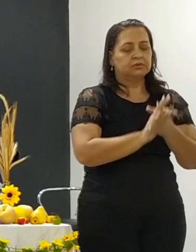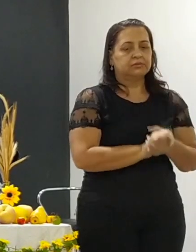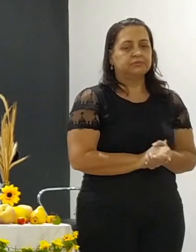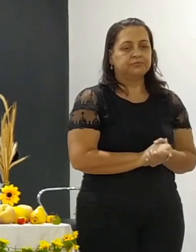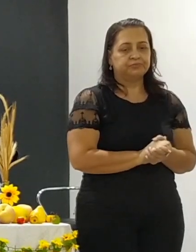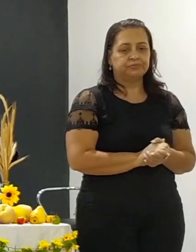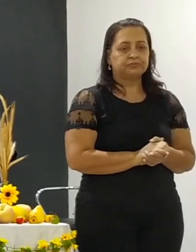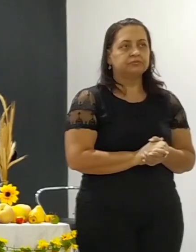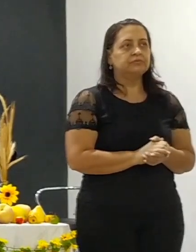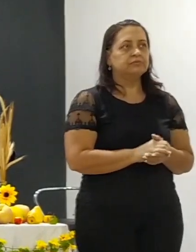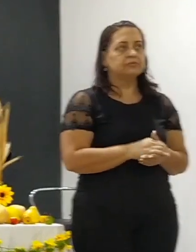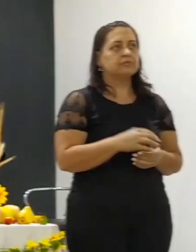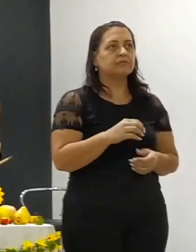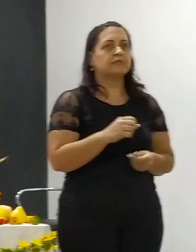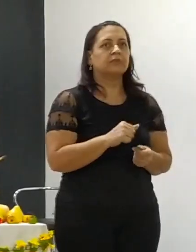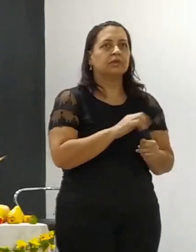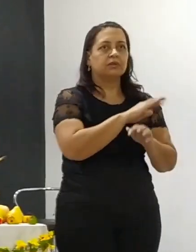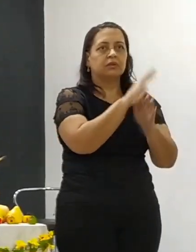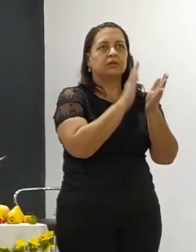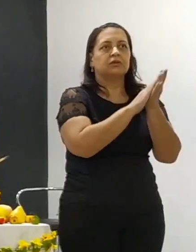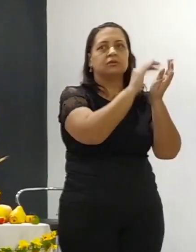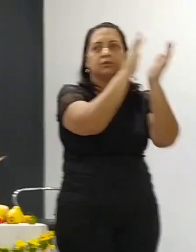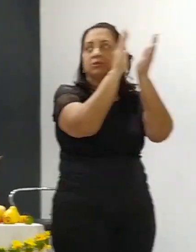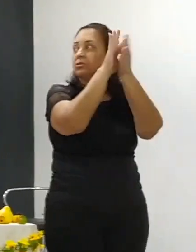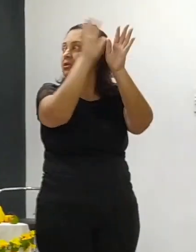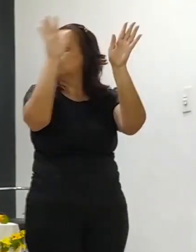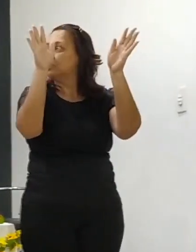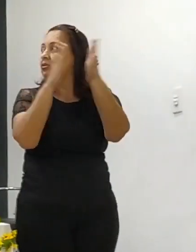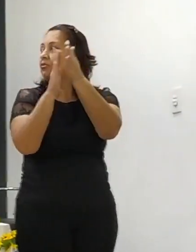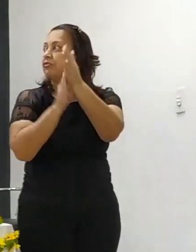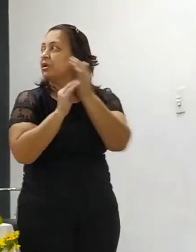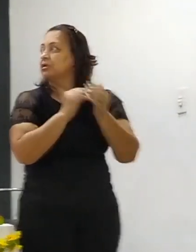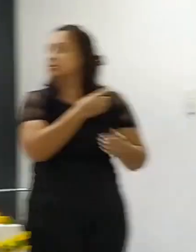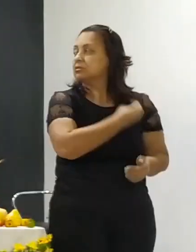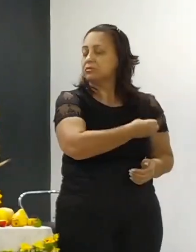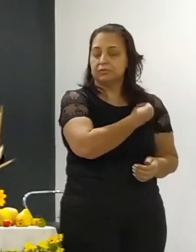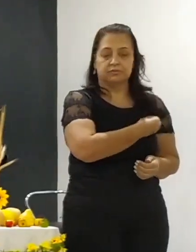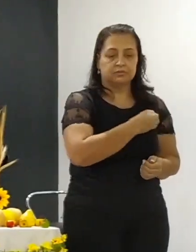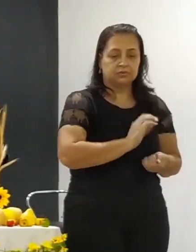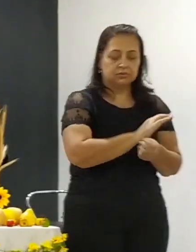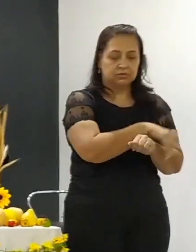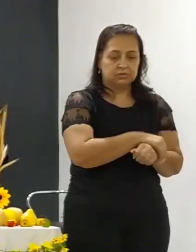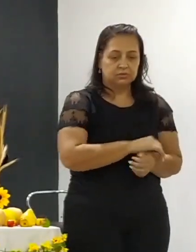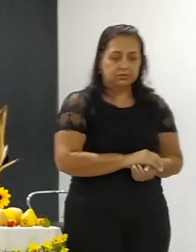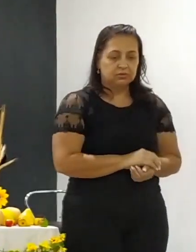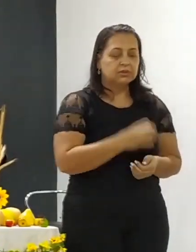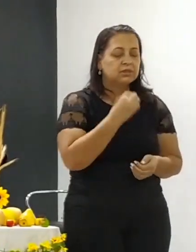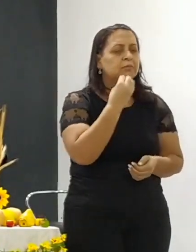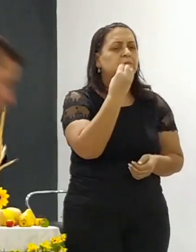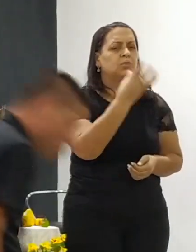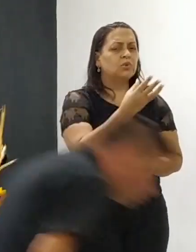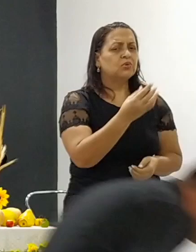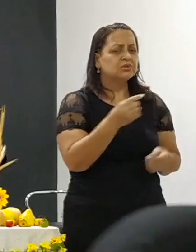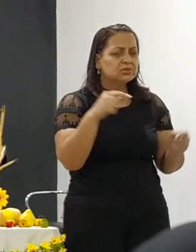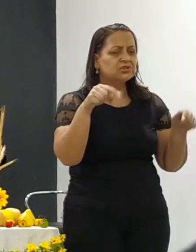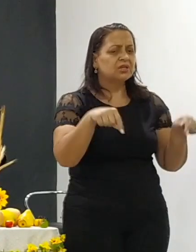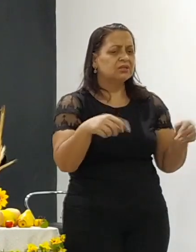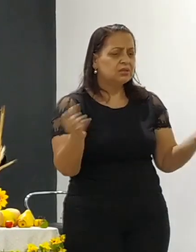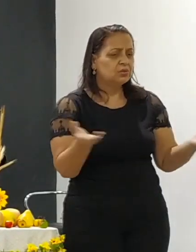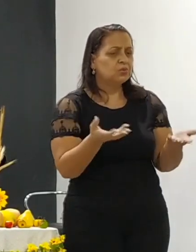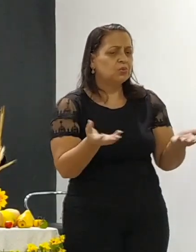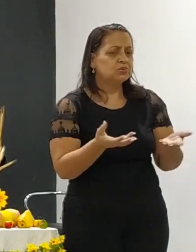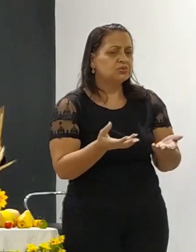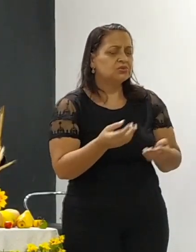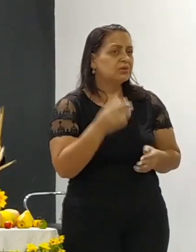Seja louvado na tua vida nessa noite. Que bom que você está aqui para ouvir a palavra de Deus. Que bom que o Espírito Santo te moveu